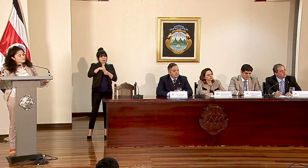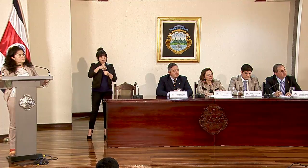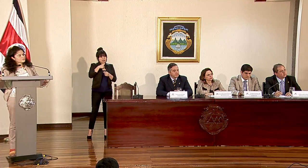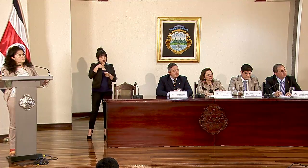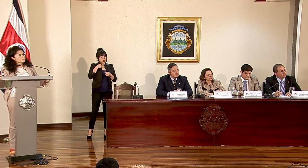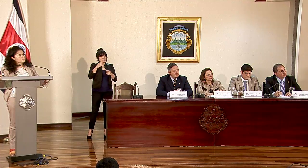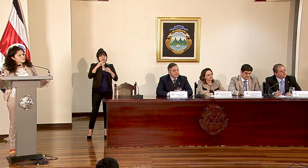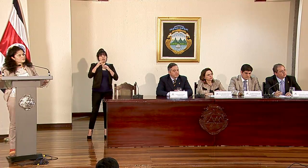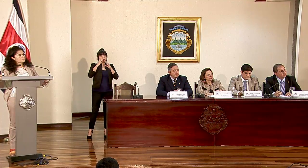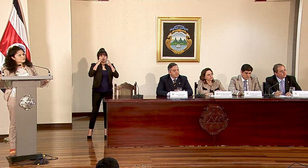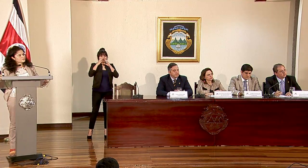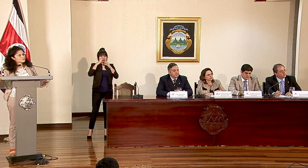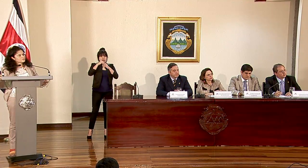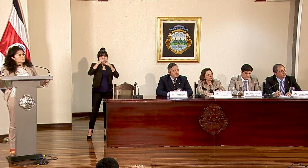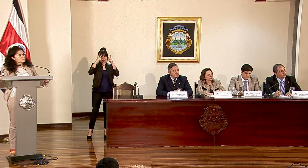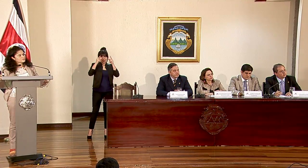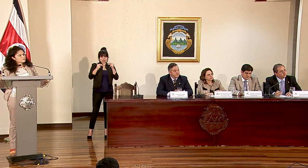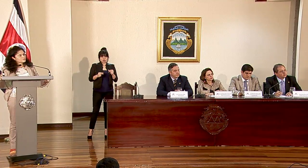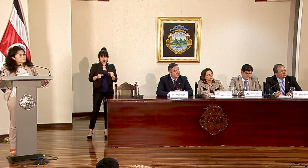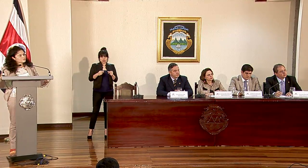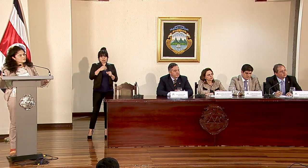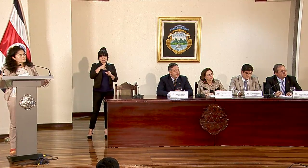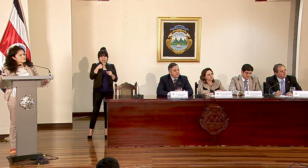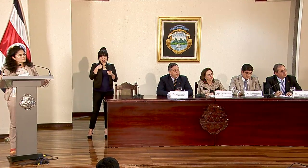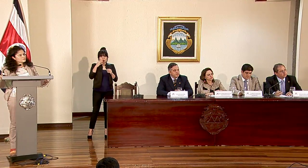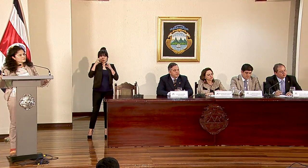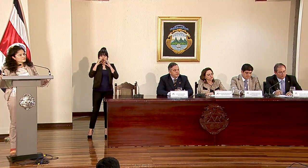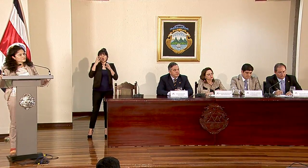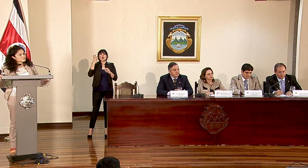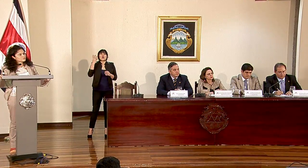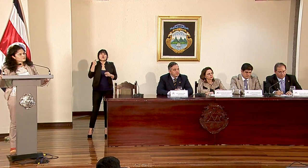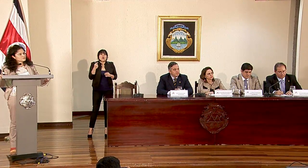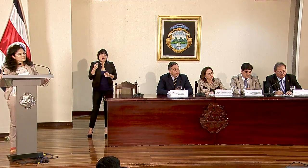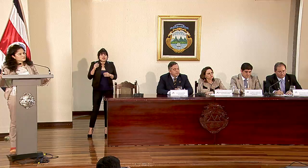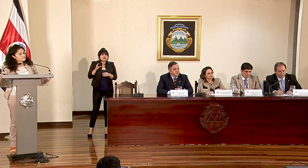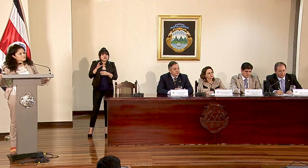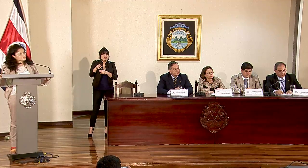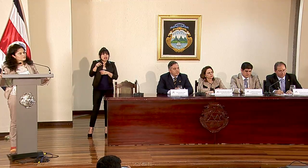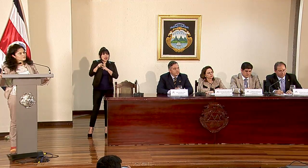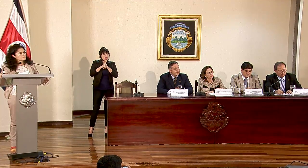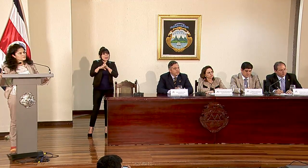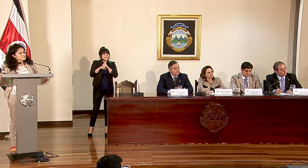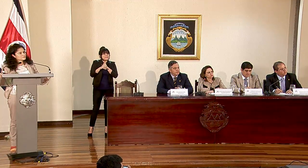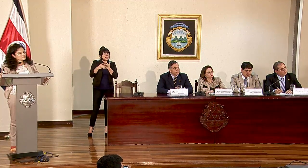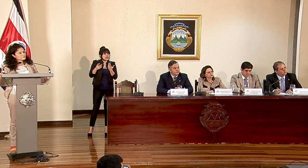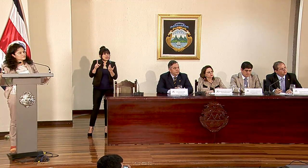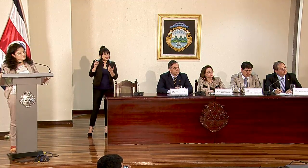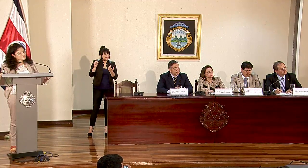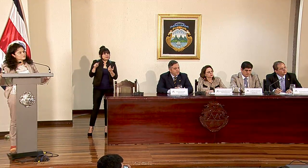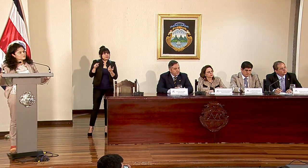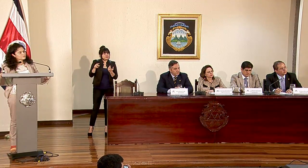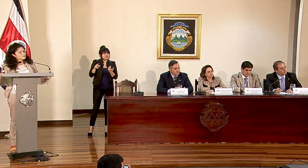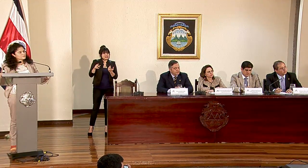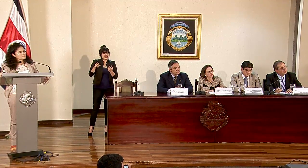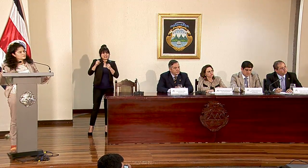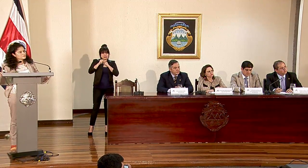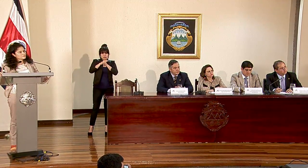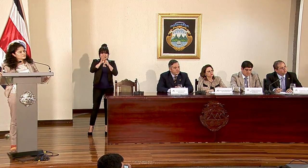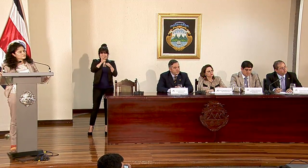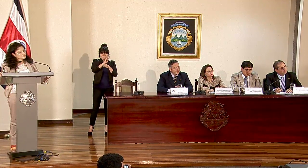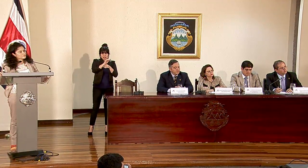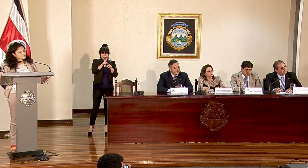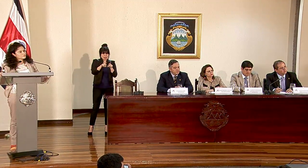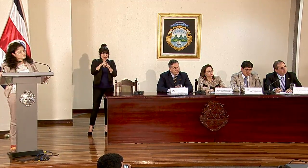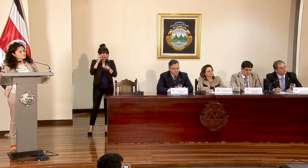en torno al presupuesto que está habiendo en comunicación. ¿Cuánto se está destinando para esa campaña? Si son solamente spots en televisión o también en